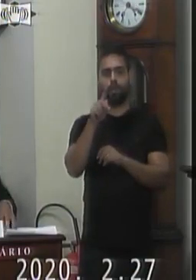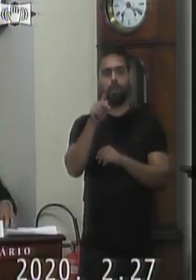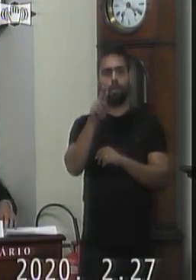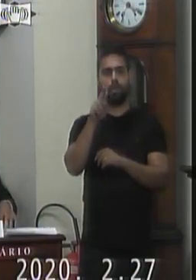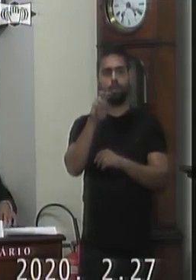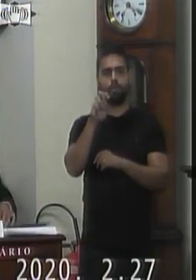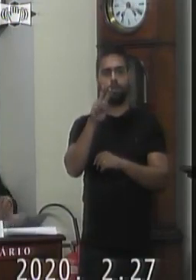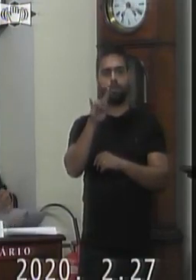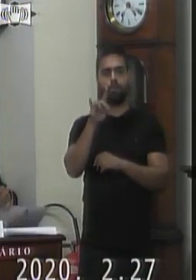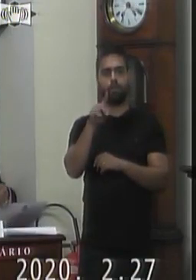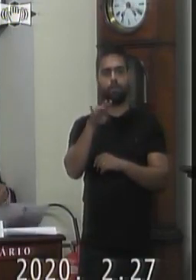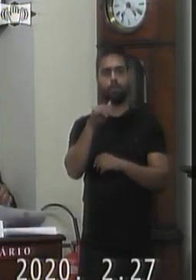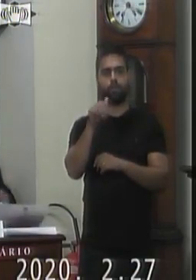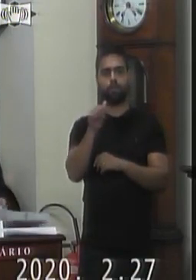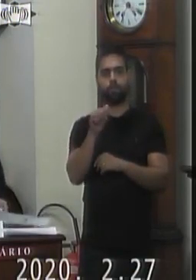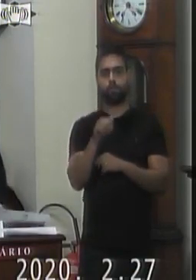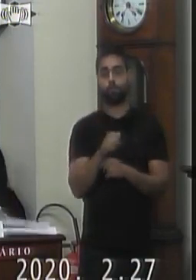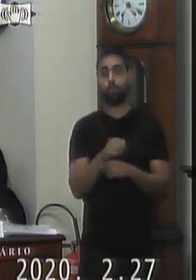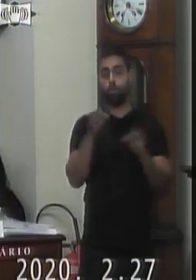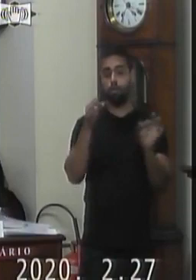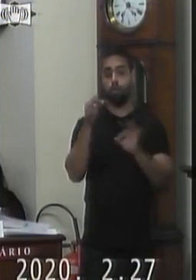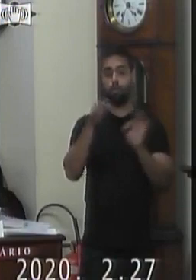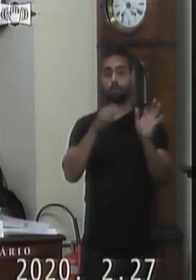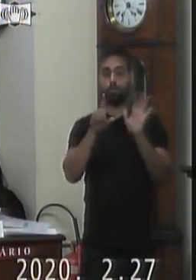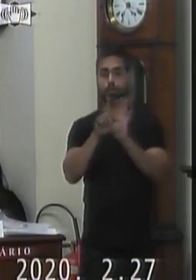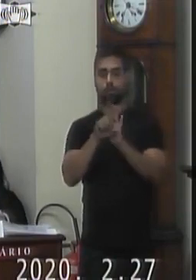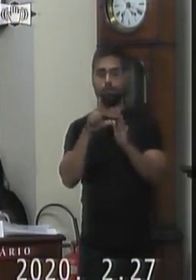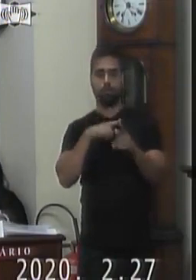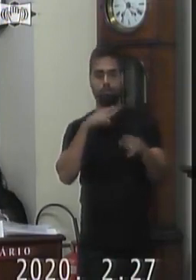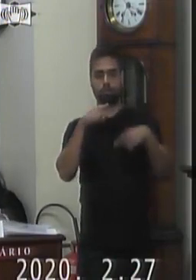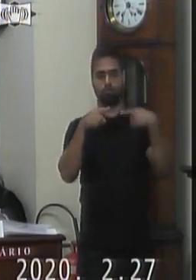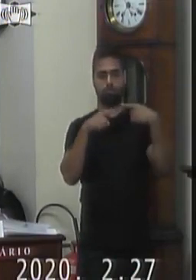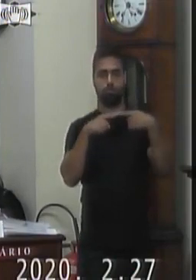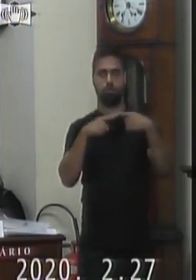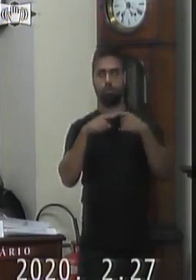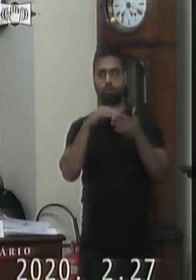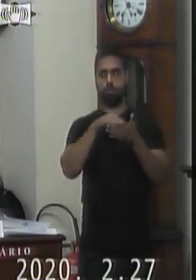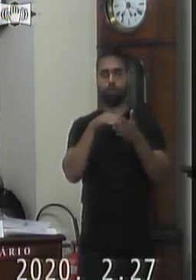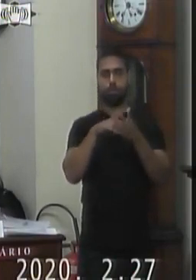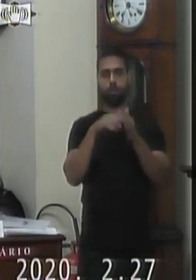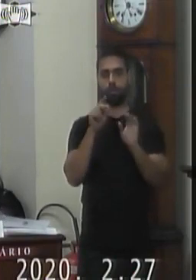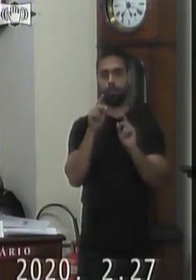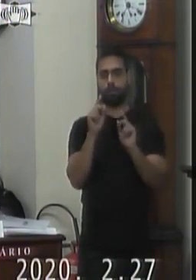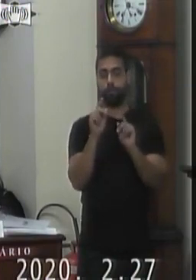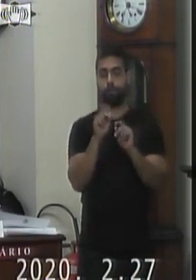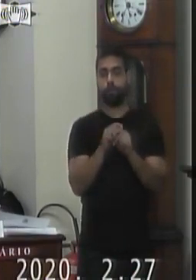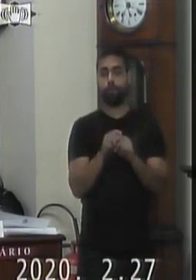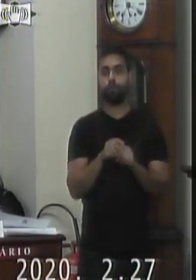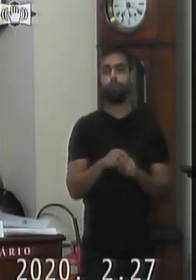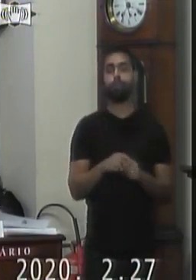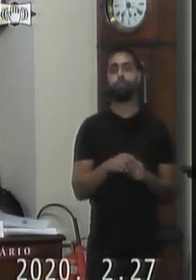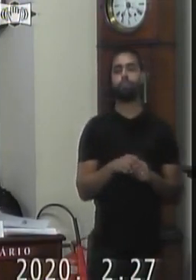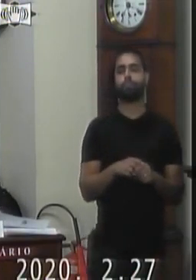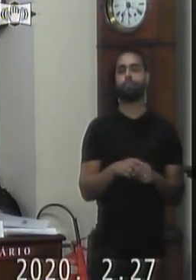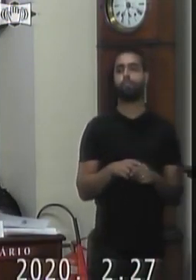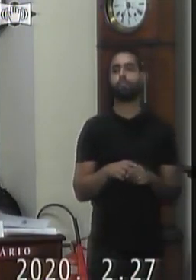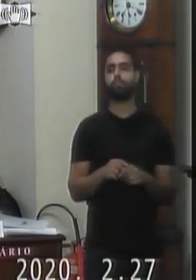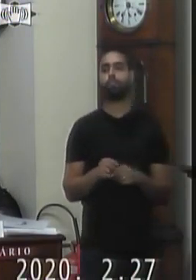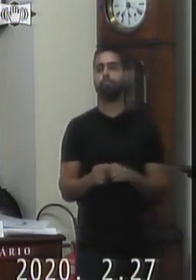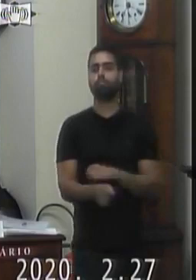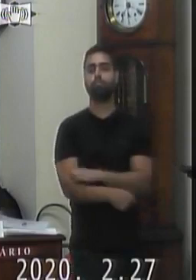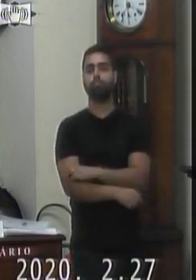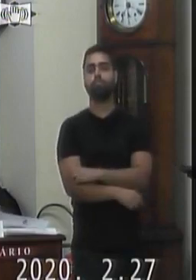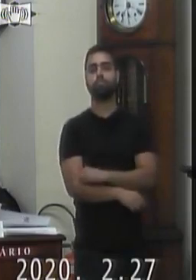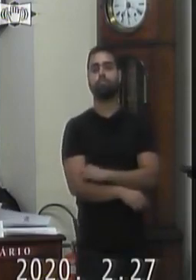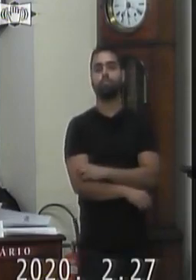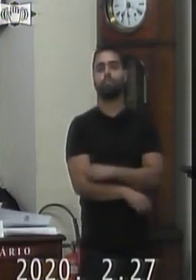Previdência. O presente projeto de lei tem finalidade de atender os anseios da Secretaria de Fazenda em virtude da Reforma Nacional da Previdência, que por